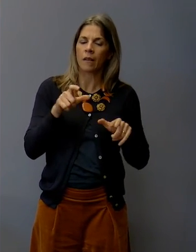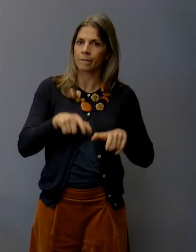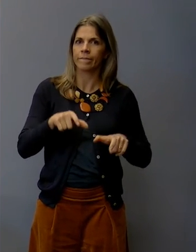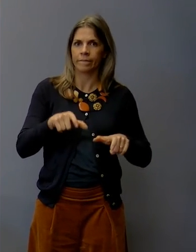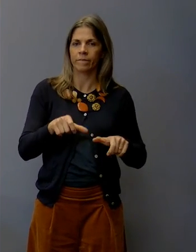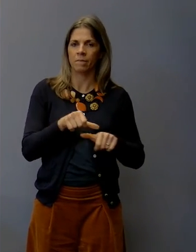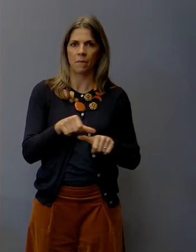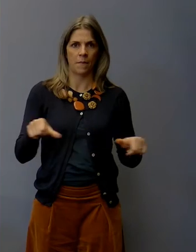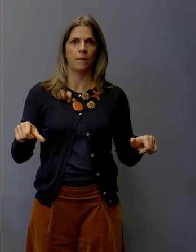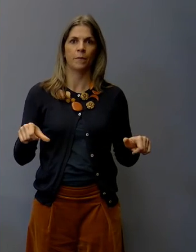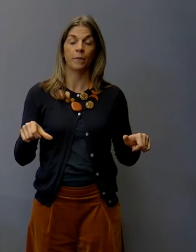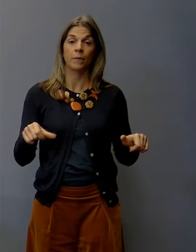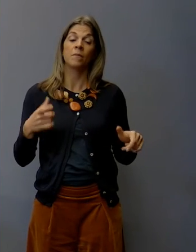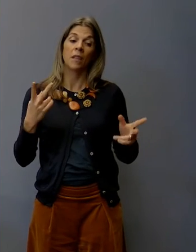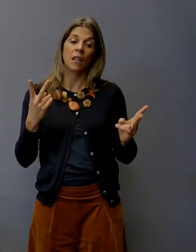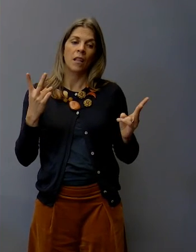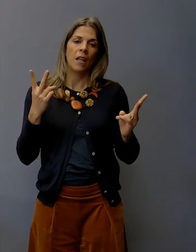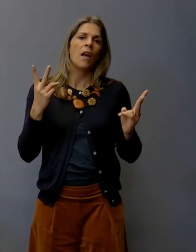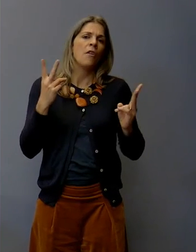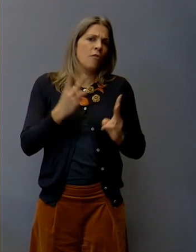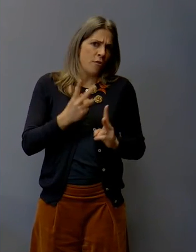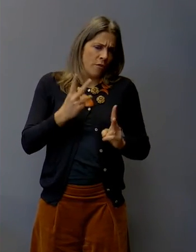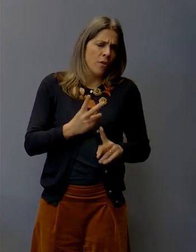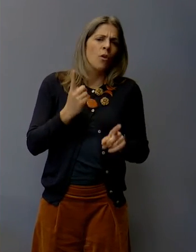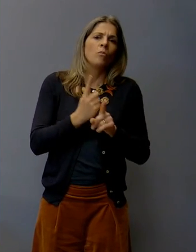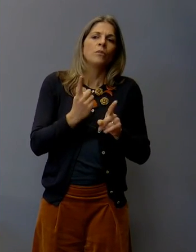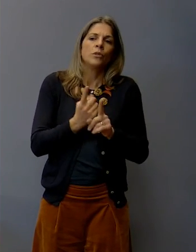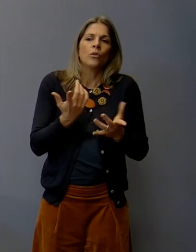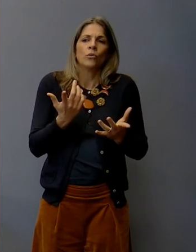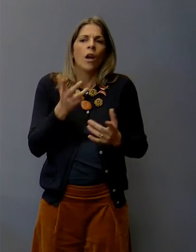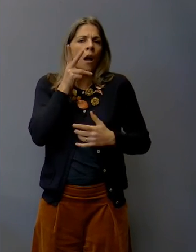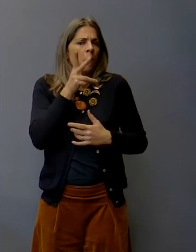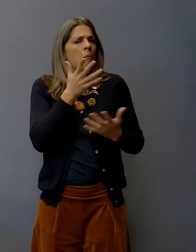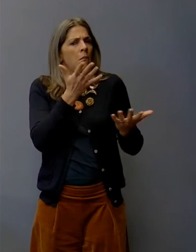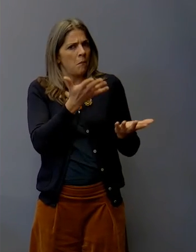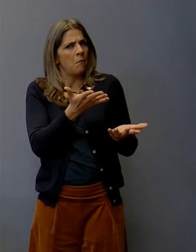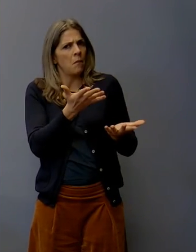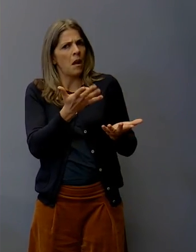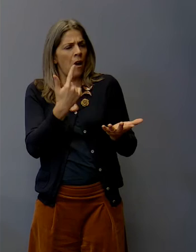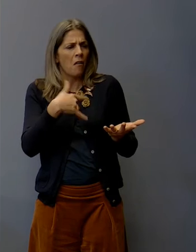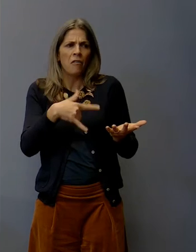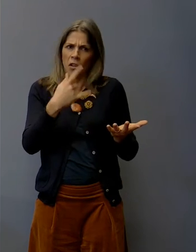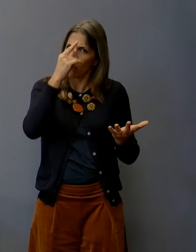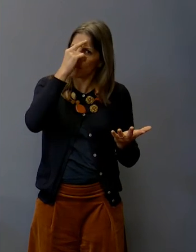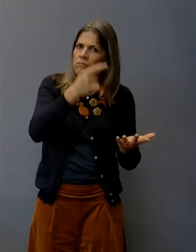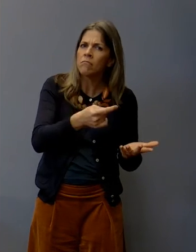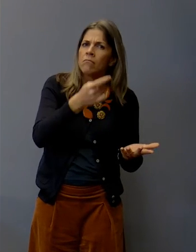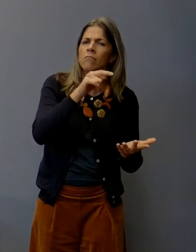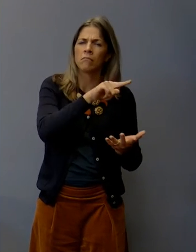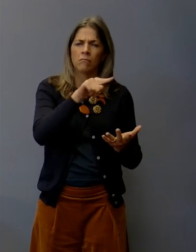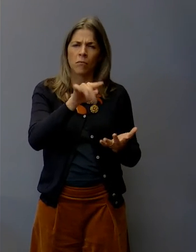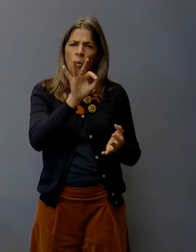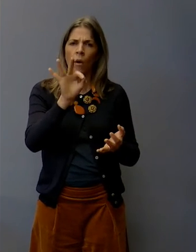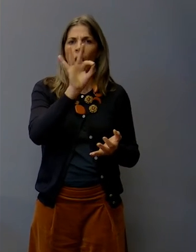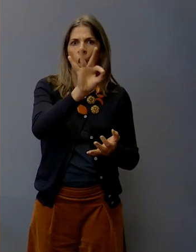un conto è vero bisogna essere bravi e come ripeto io ve lo riconosco nel raggiungere degli obiettivi concreti ma bisogna